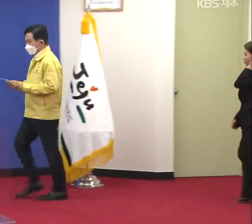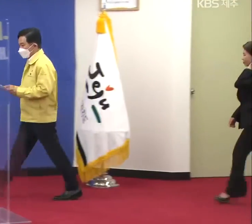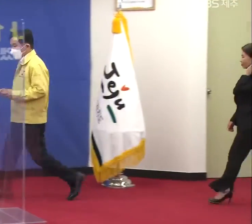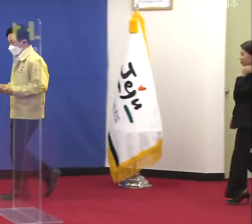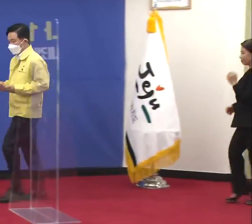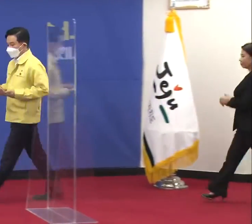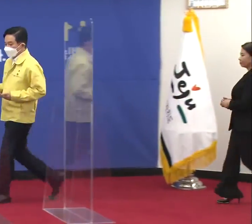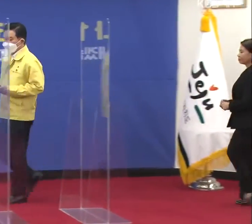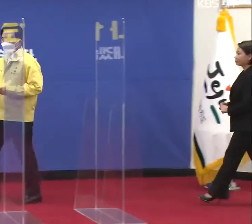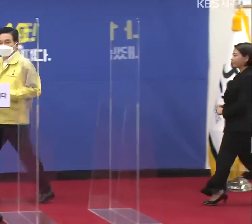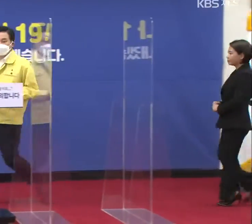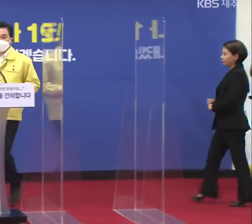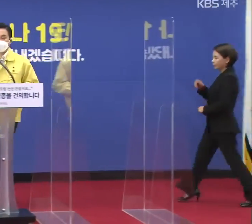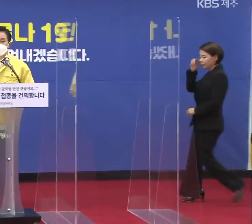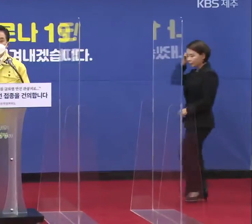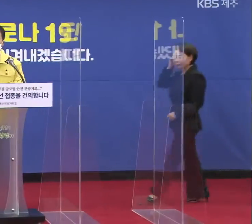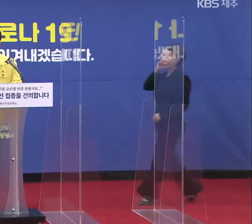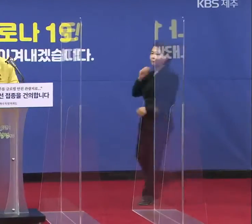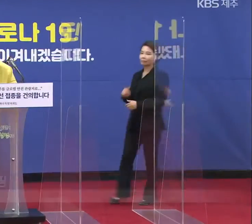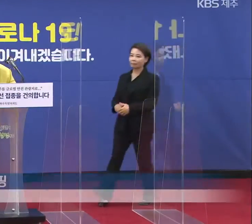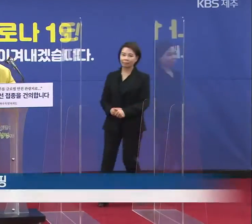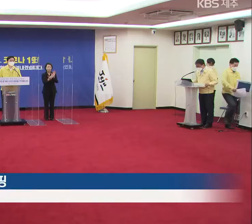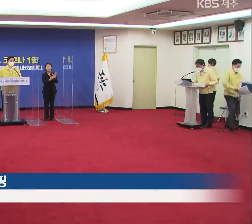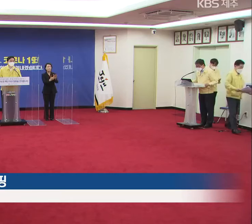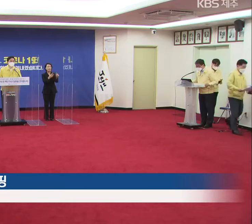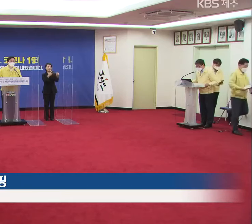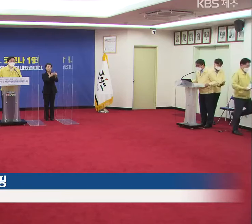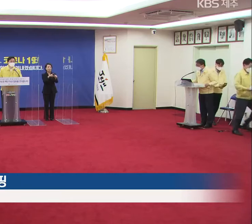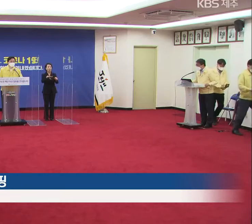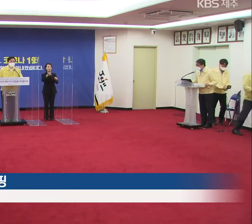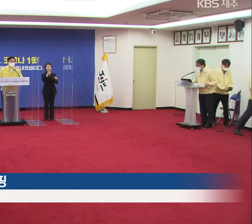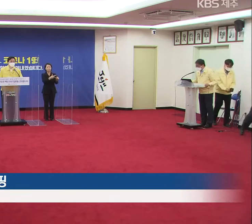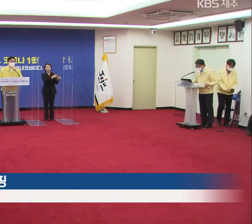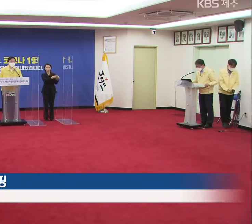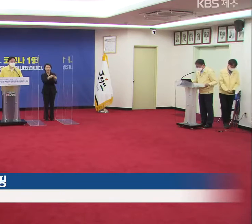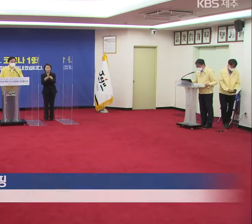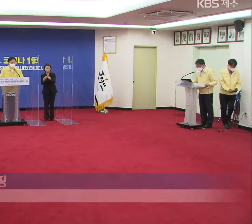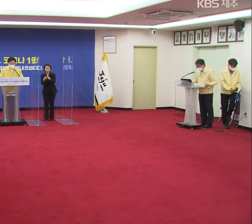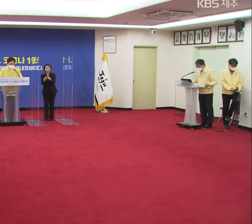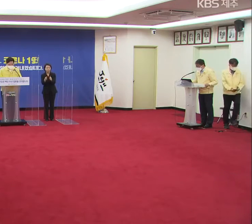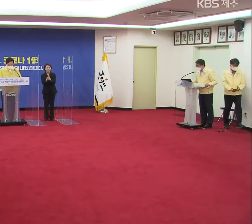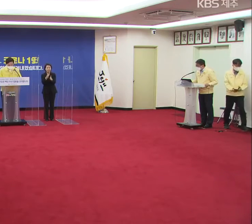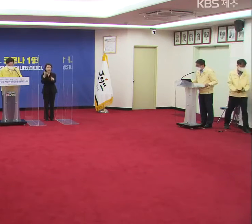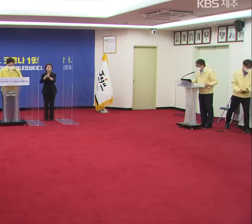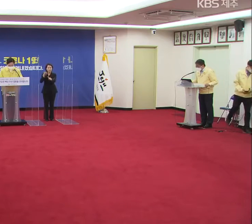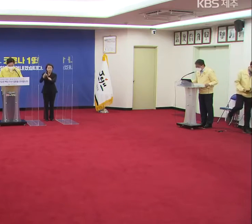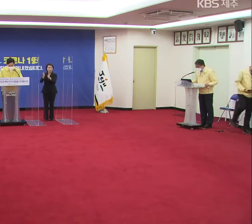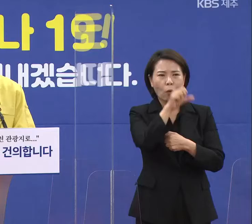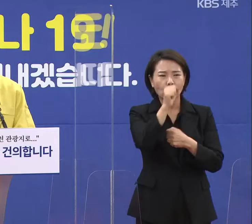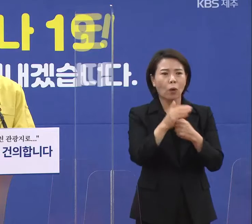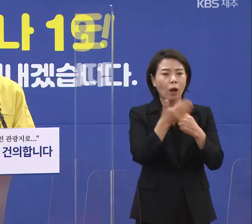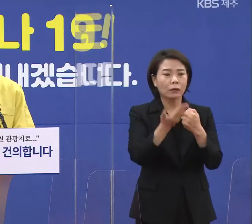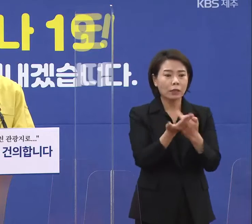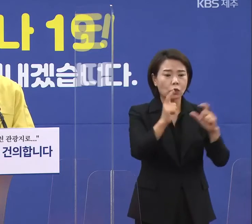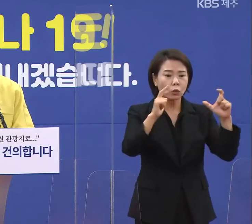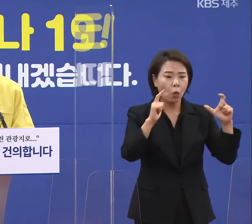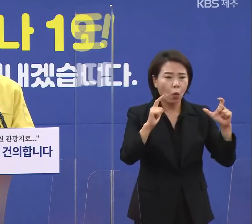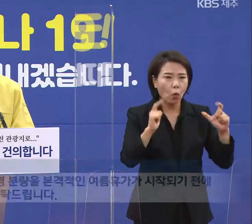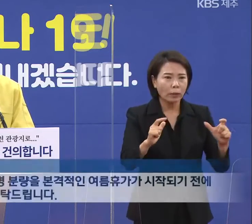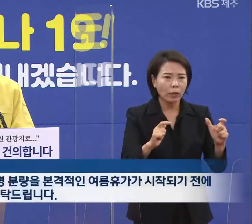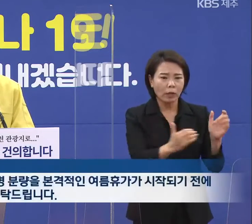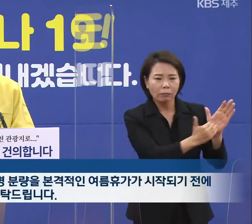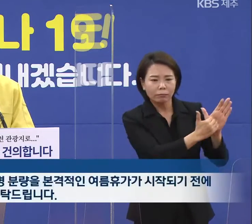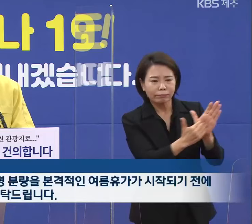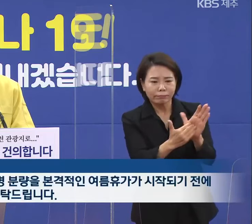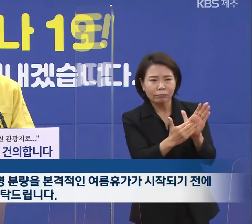있습니다. 결국 제주도가 전체 도민 백신 우선 접종을 정부에 공식 건의했습니다. 집단 면역